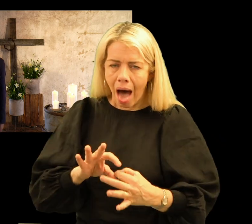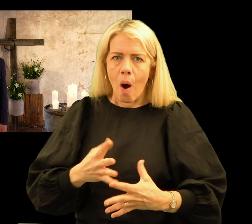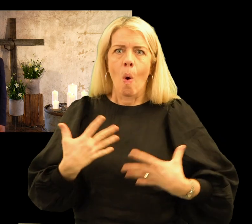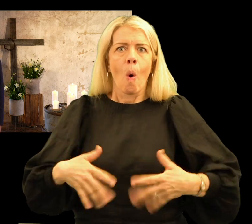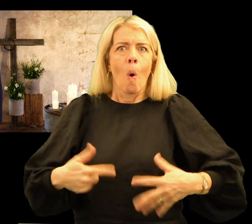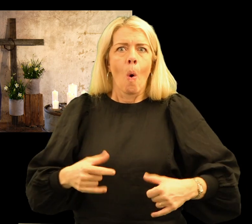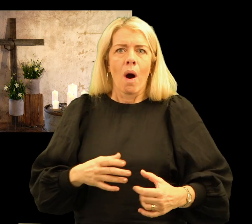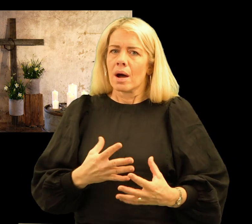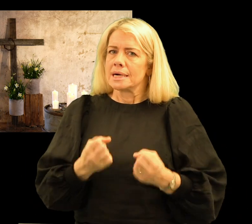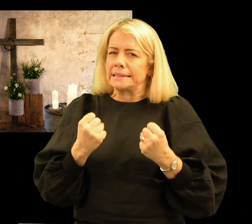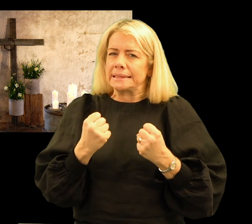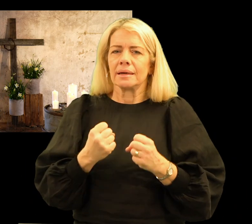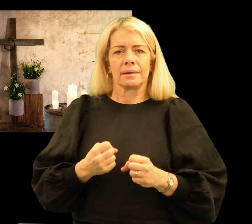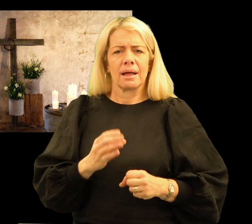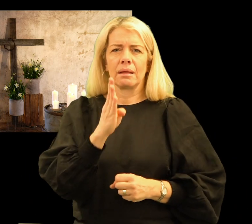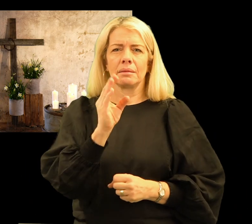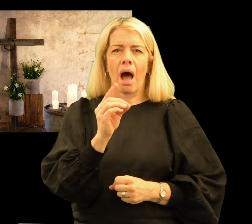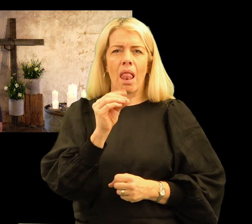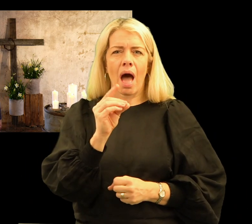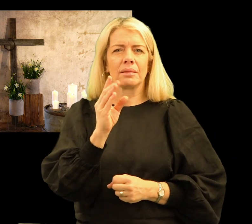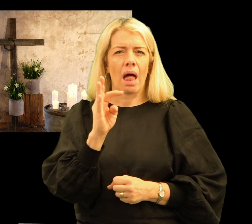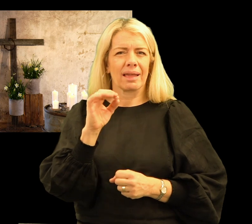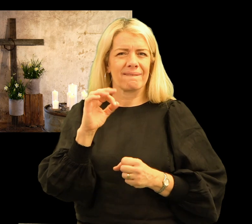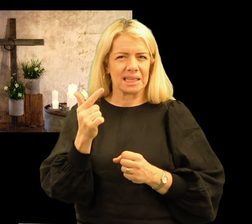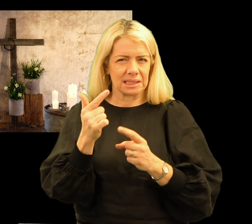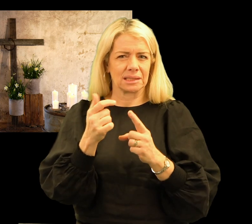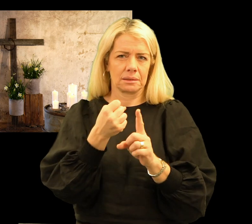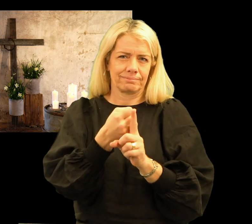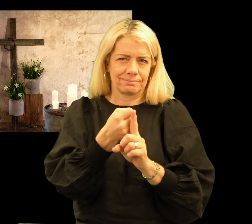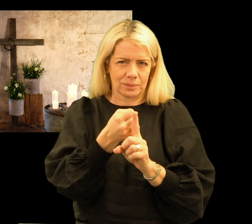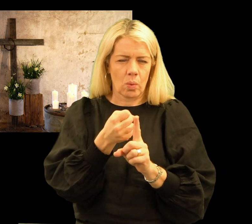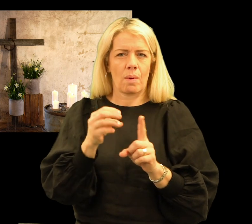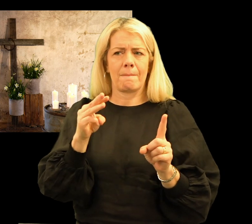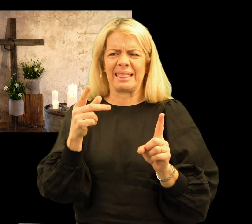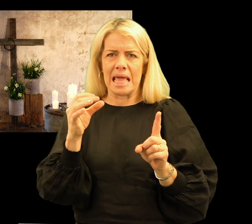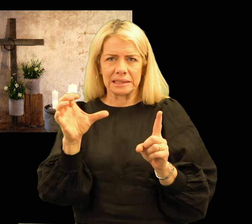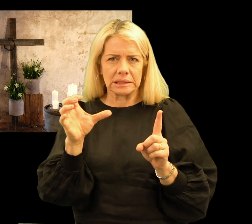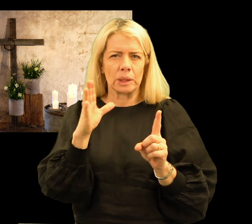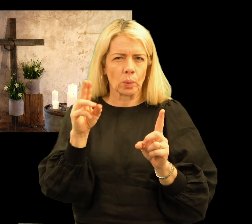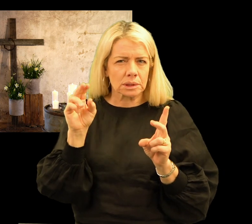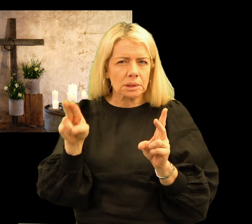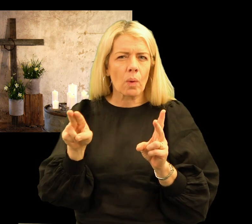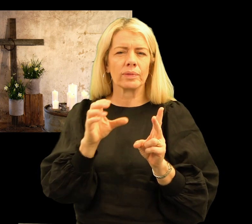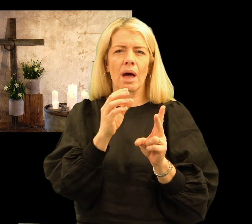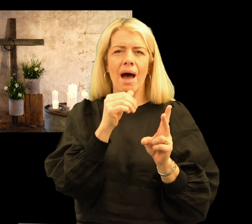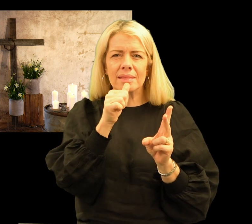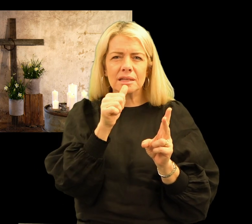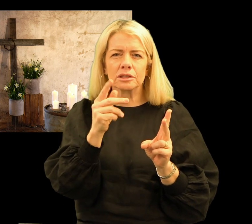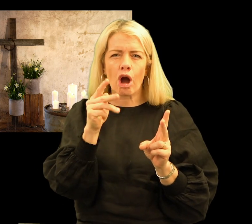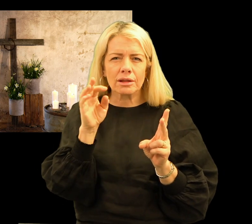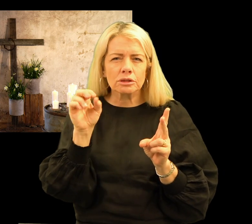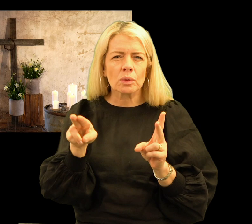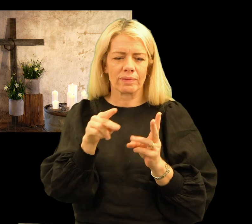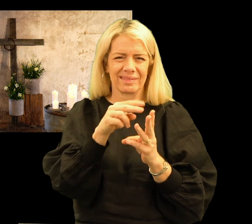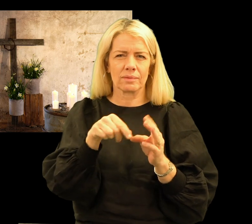liv. Dala Dahlqvist tränade laget, och profilerna var Miroslav Kubistal, Mattias Jonsson och